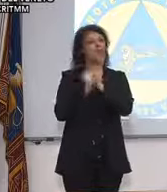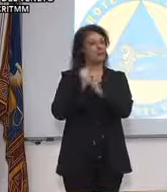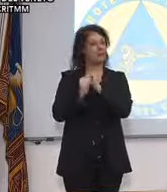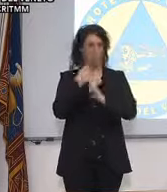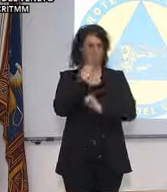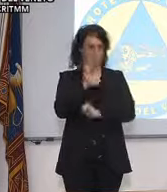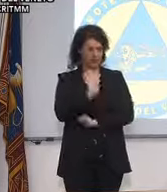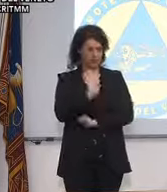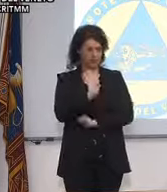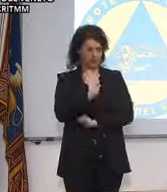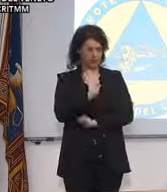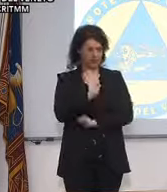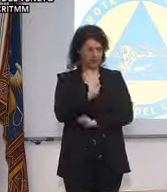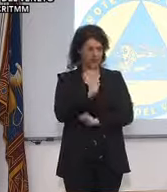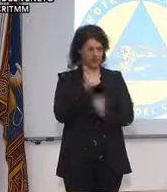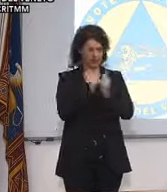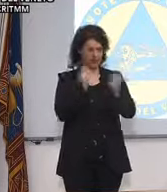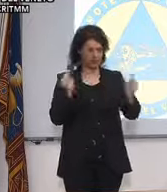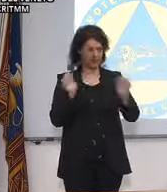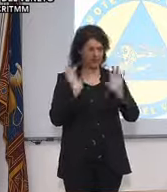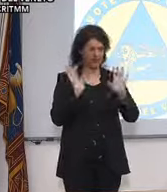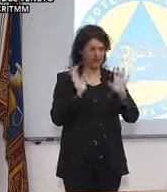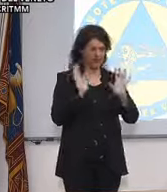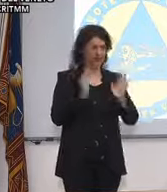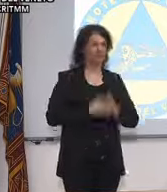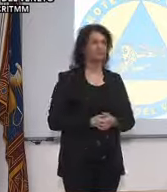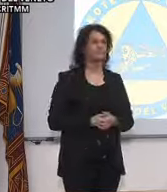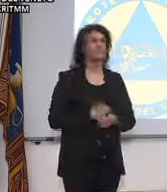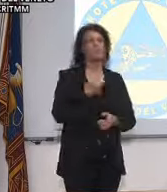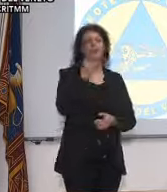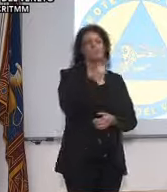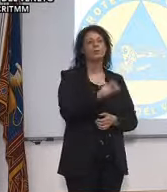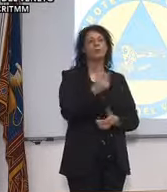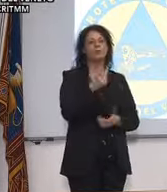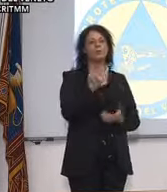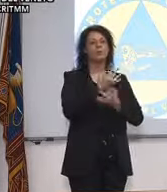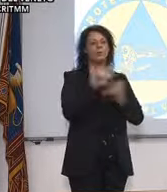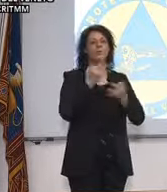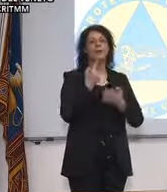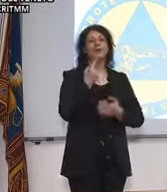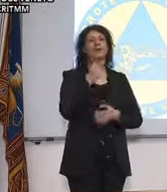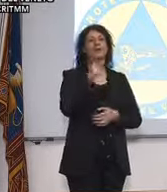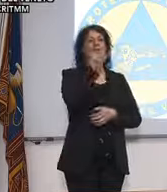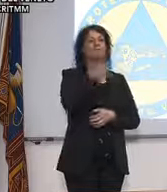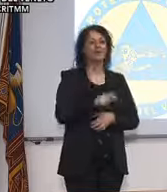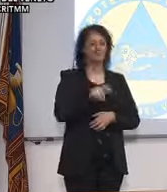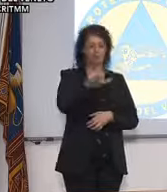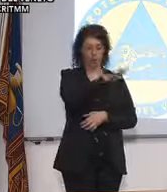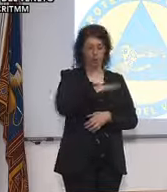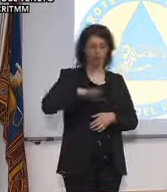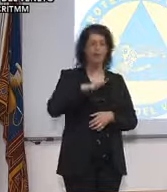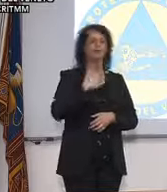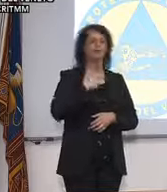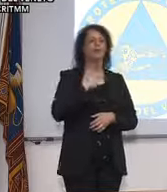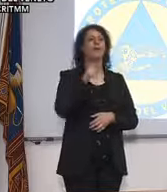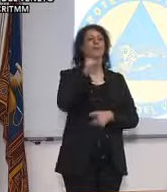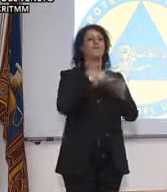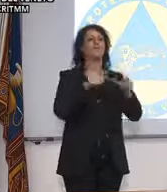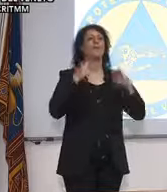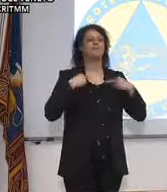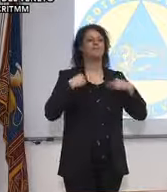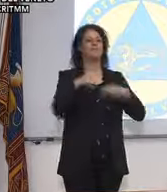Ovviamente chi è sottoposto a un'area in cui c'è un inquinamento maggiore, probabilmente c'è un'incidenza di malattie respiratorie maggiore